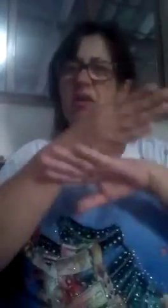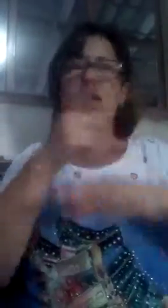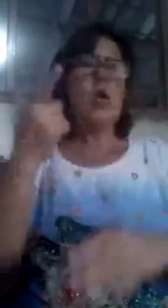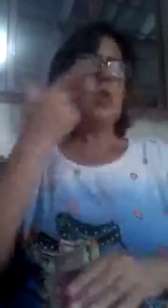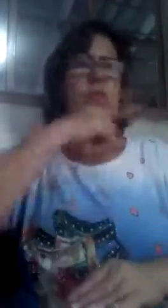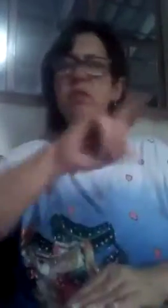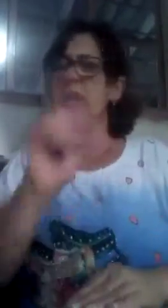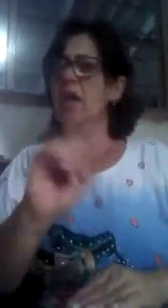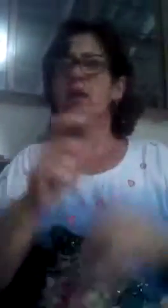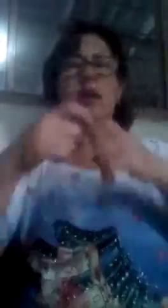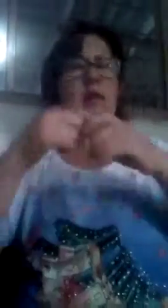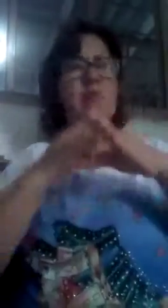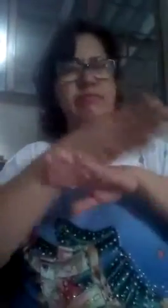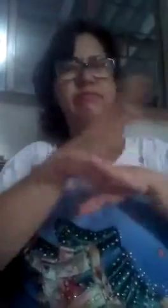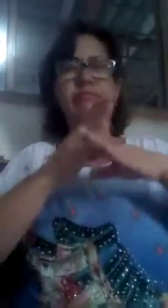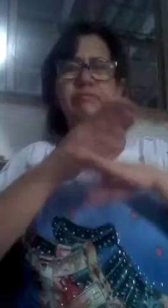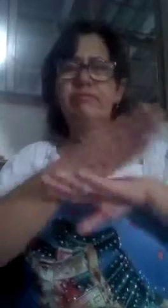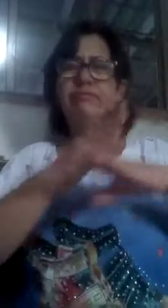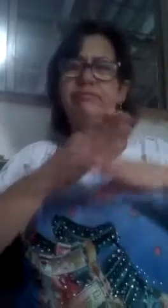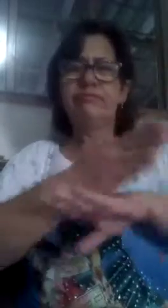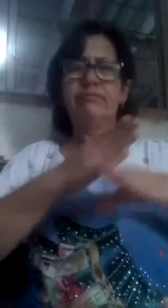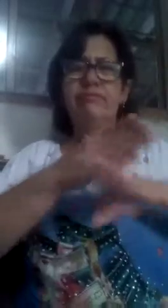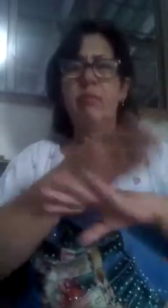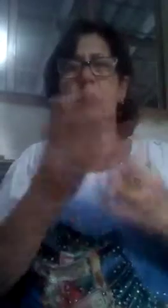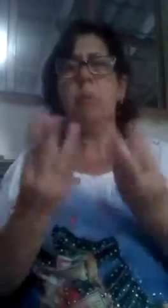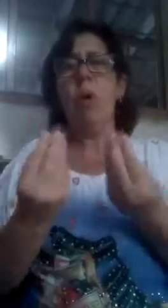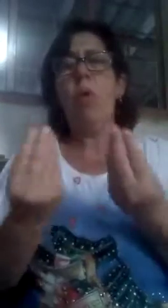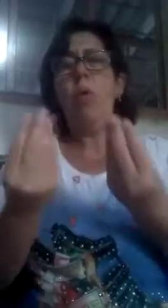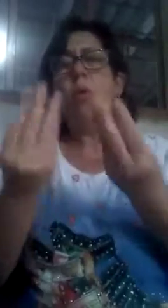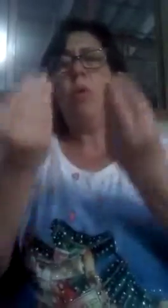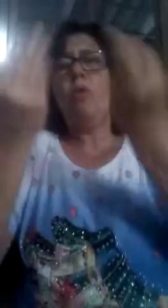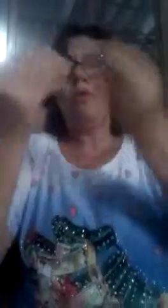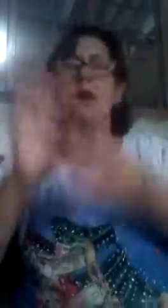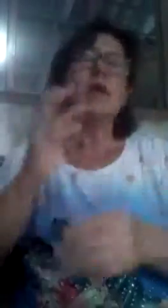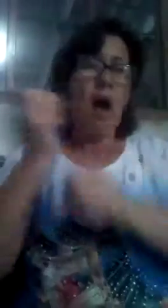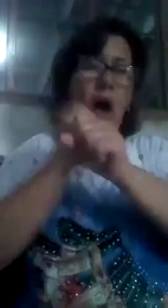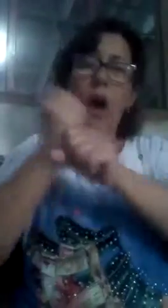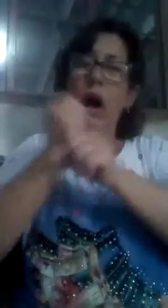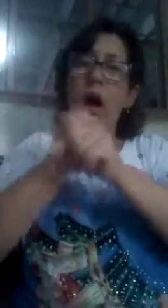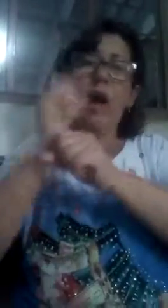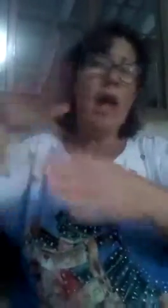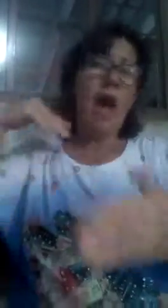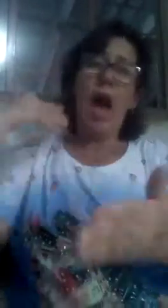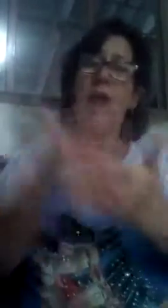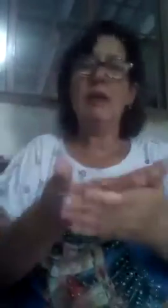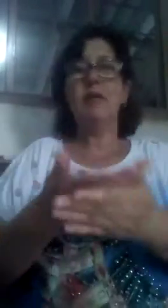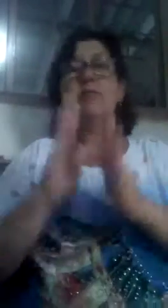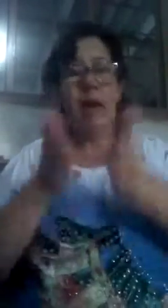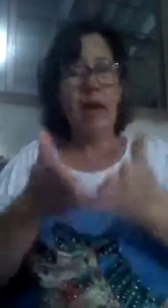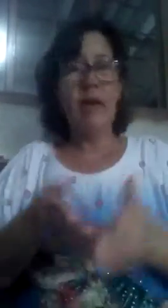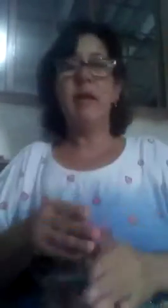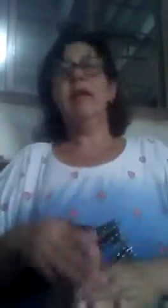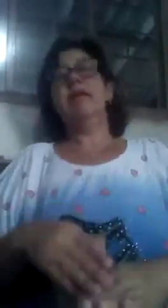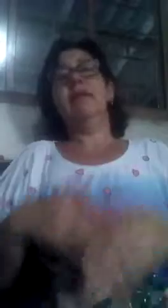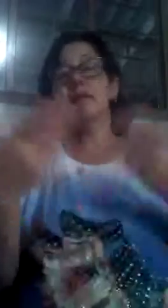interessam mesmo Eu falei assim Eu não interesso Aí a mulher A mulher falou assim Eu não tenho experiência com o vento Mas qualquer